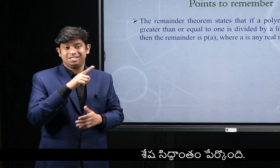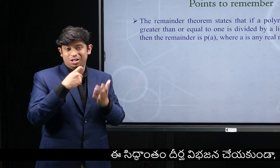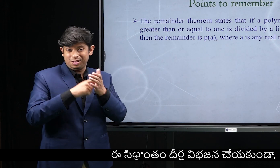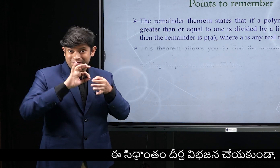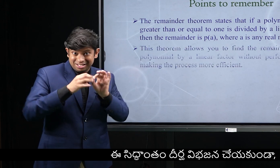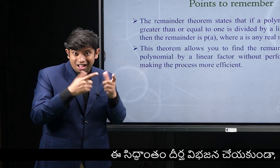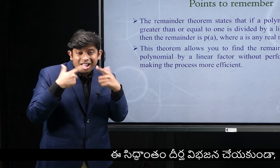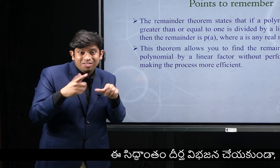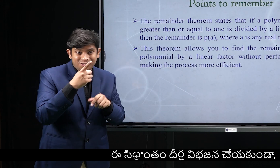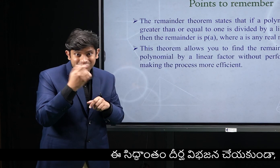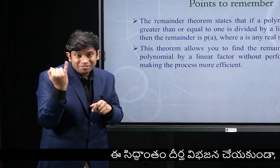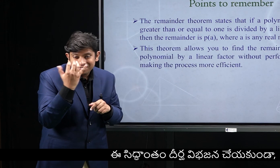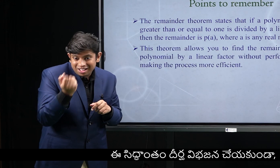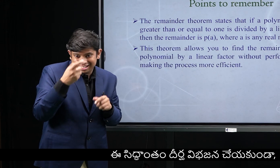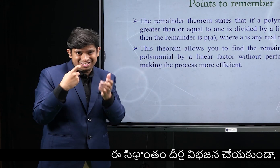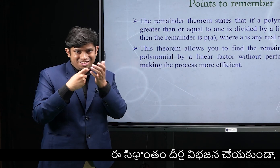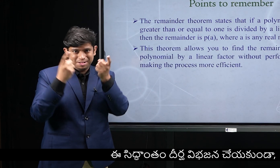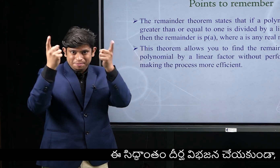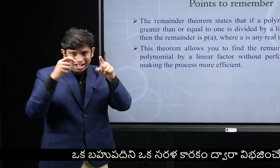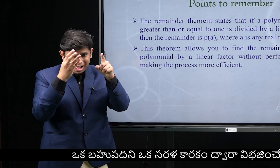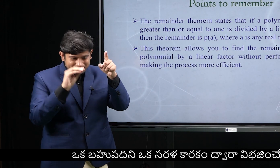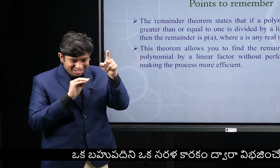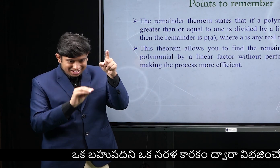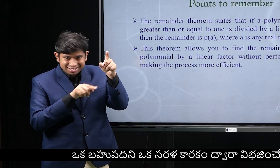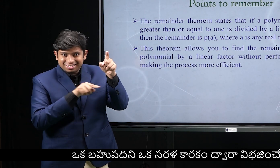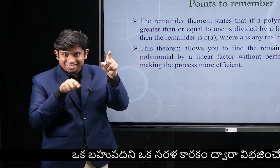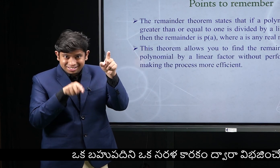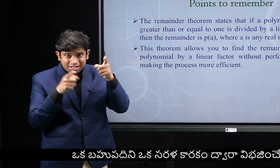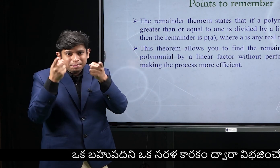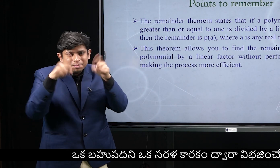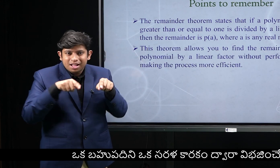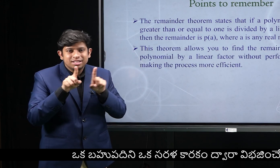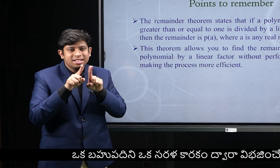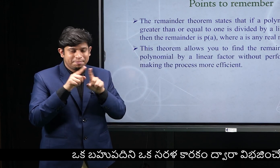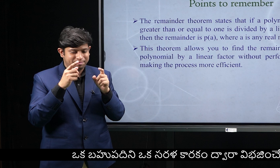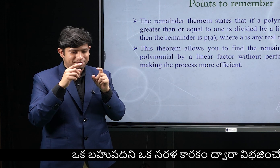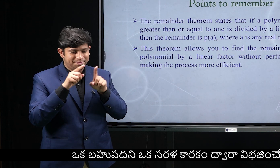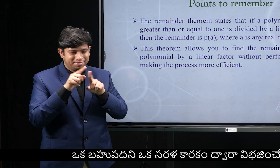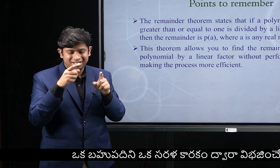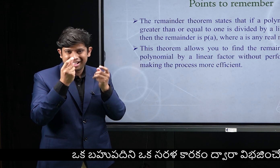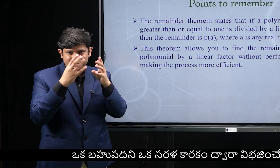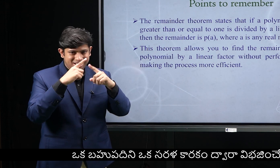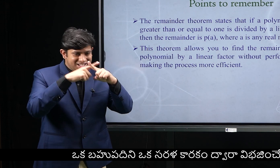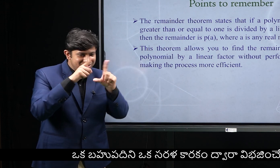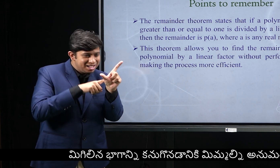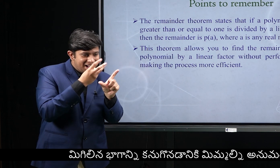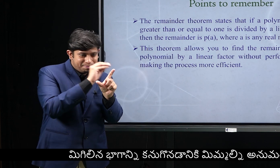ఈ సిద్ధాంతం దీర్ఘ విభజన చేయకుండా ఒక బహుపదిని ఒక సరళ కారకం ద్వారా విభజించేటప్పుడు మిగిలిన